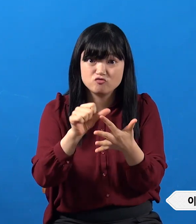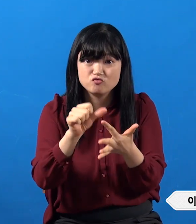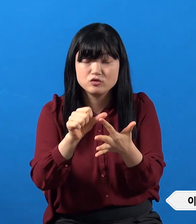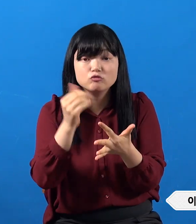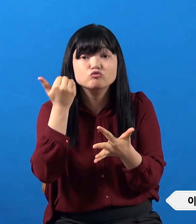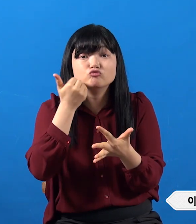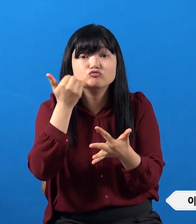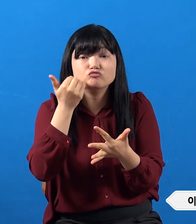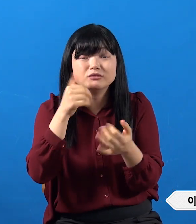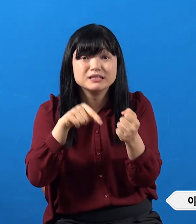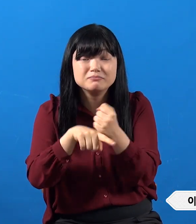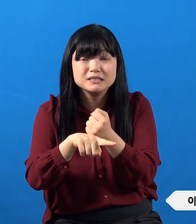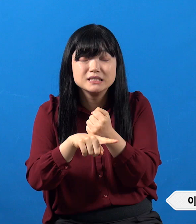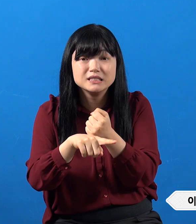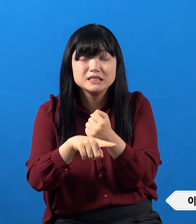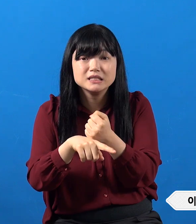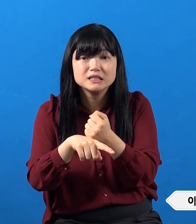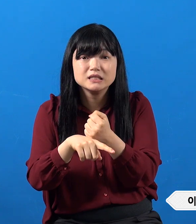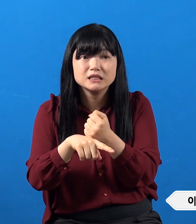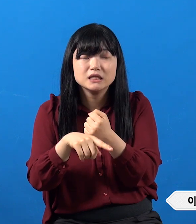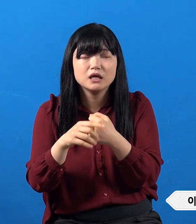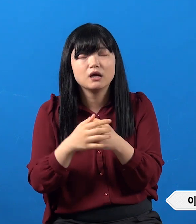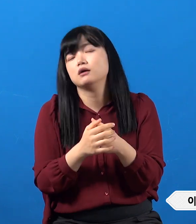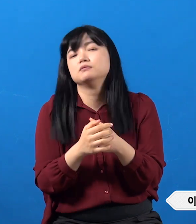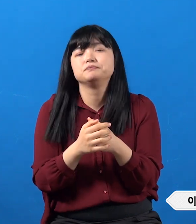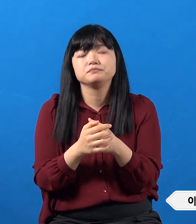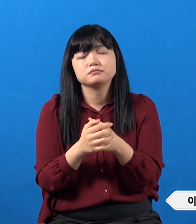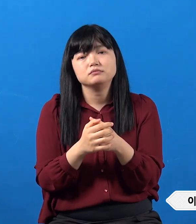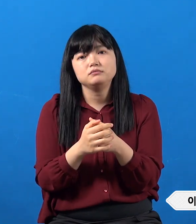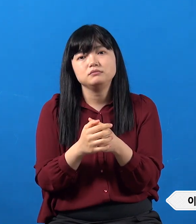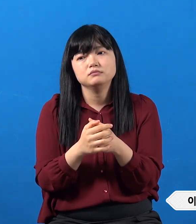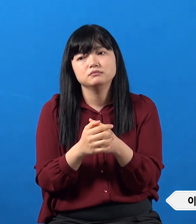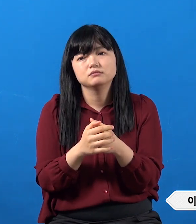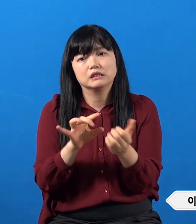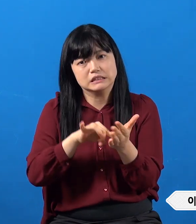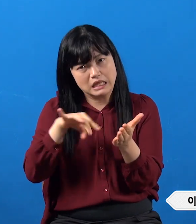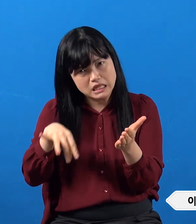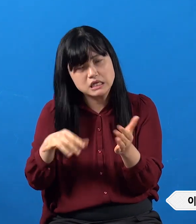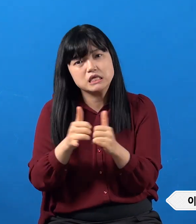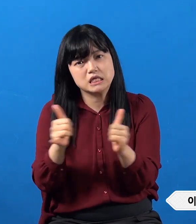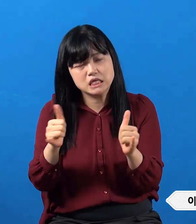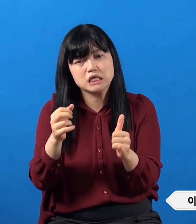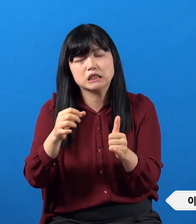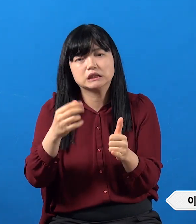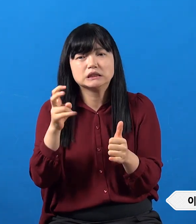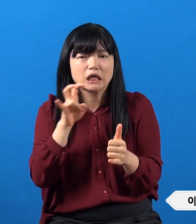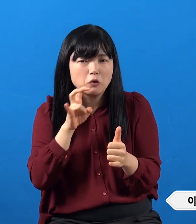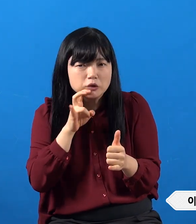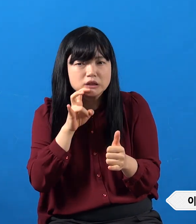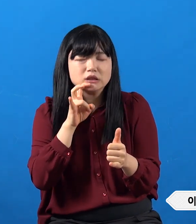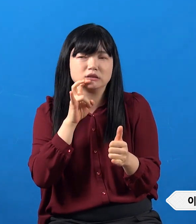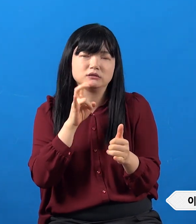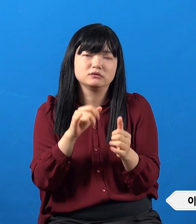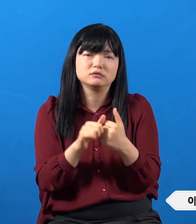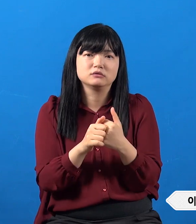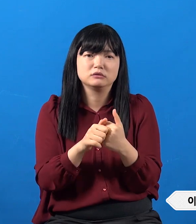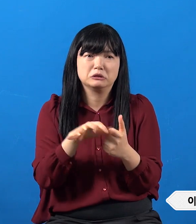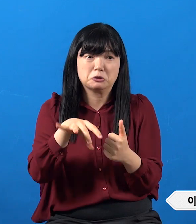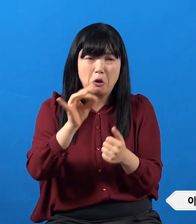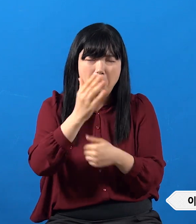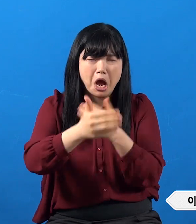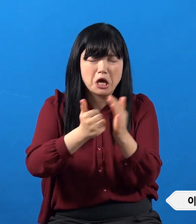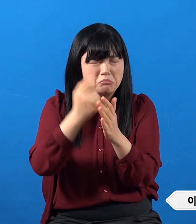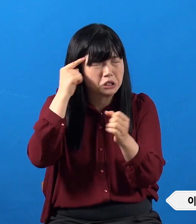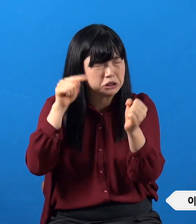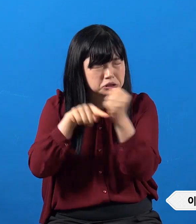둘째 아들은 당시에 누구를 상징하고 있었던 것입니까? 세리들, 창녀들. 그들은 처음에 하나님의